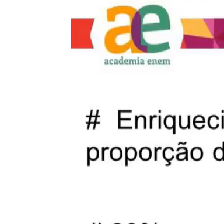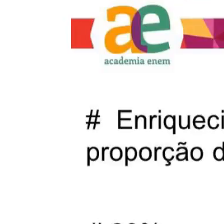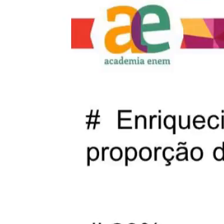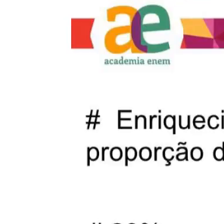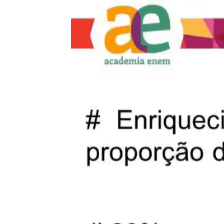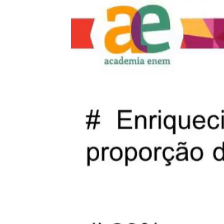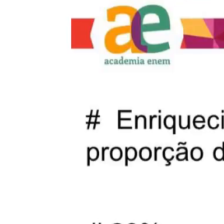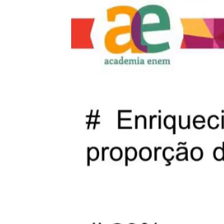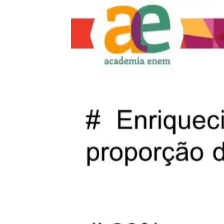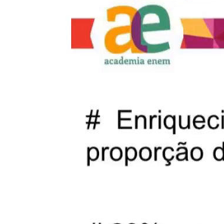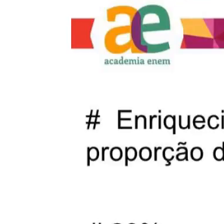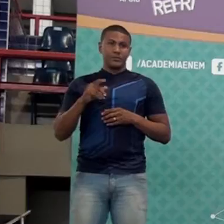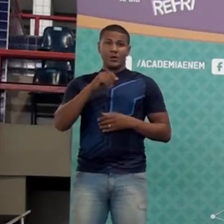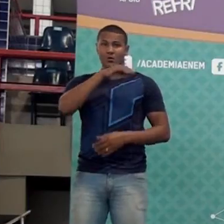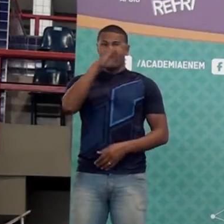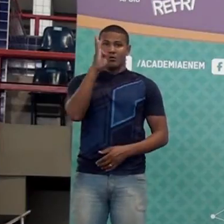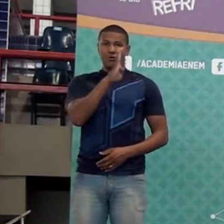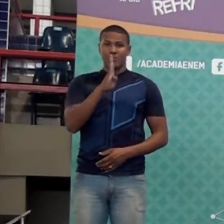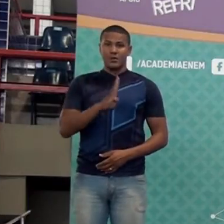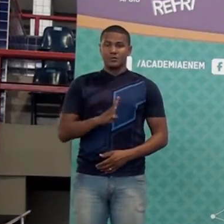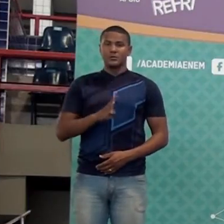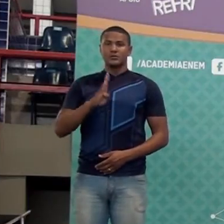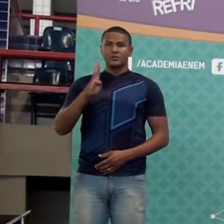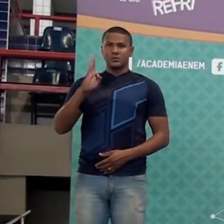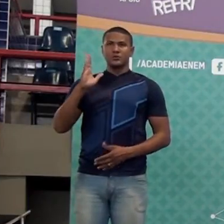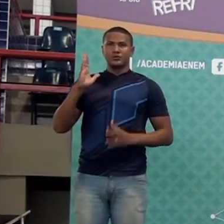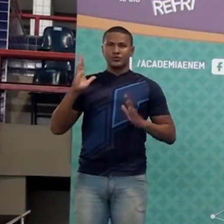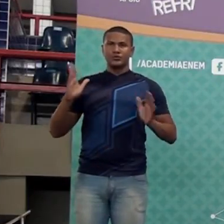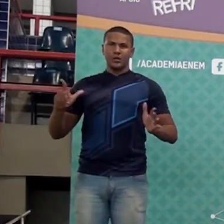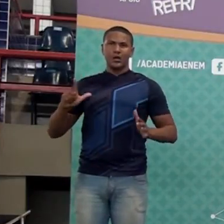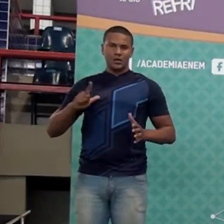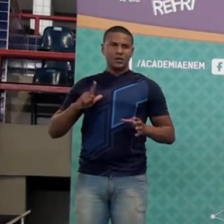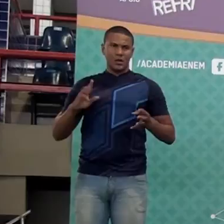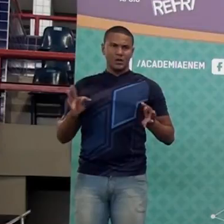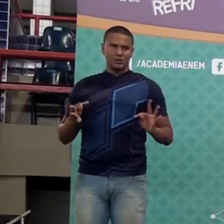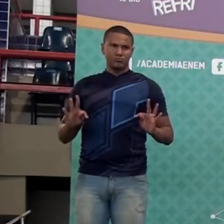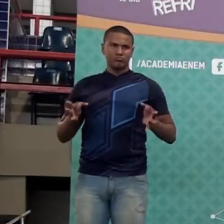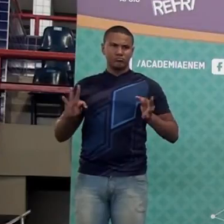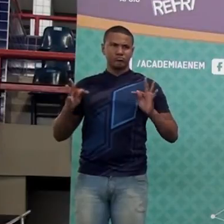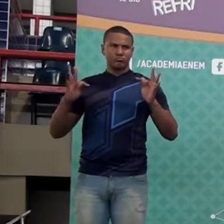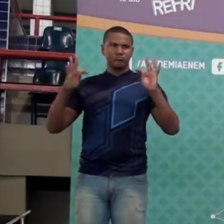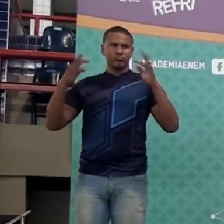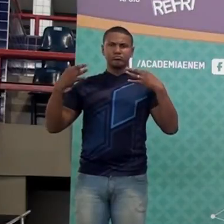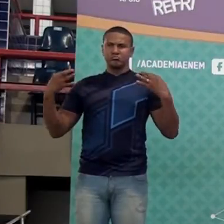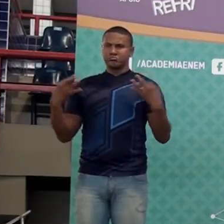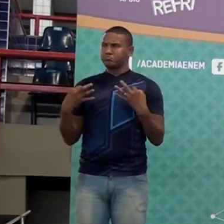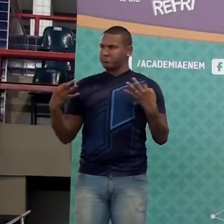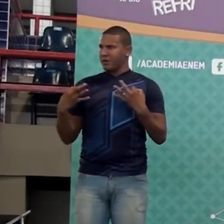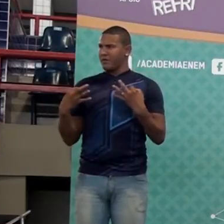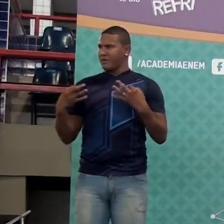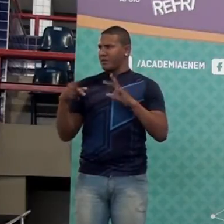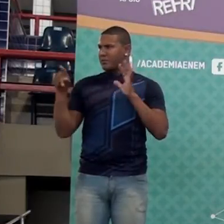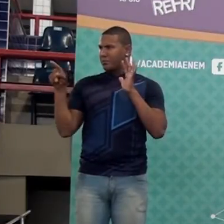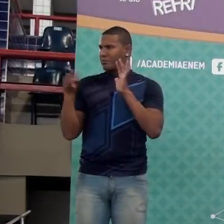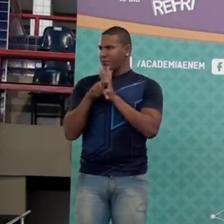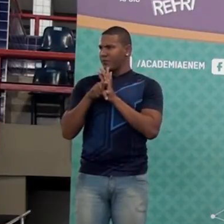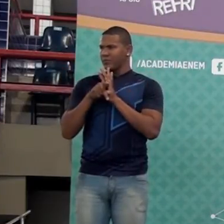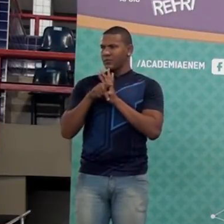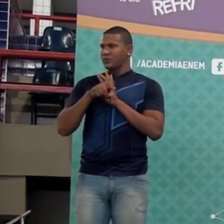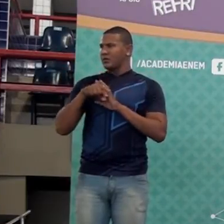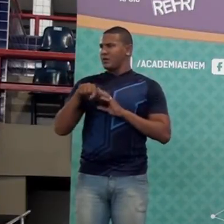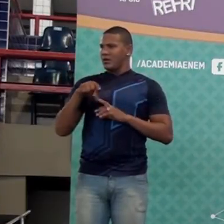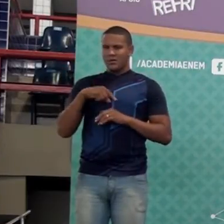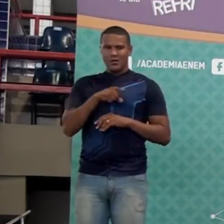Brasil já domina a tecnologia de enriquecimento de urânio. Há 10 anos atrás, o